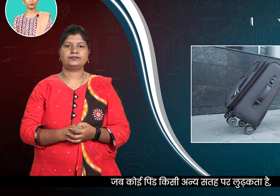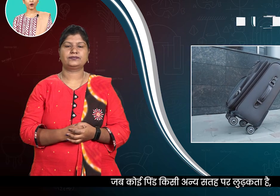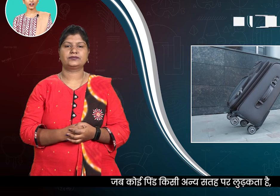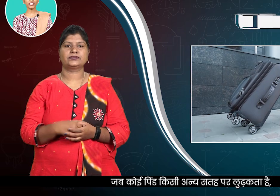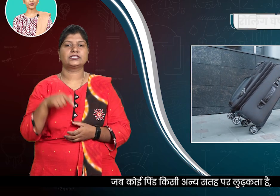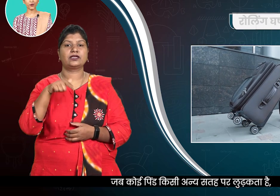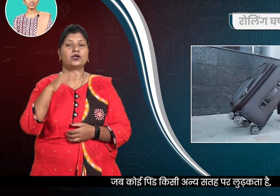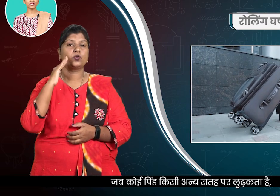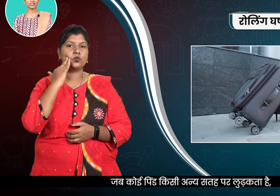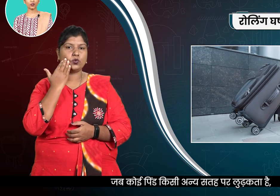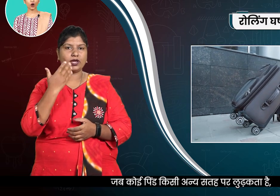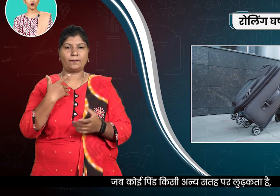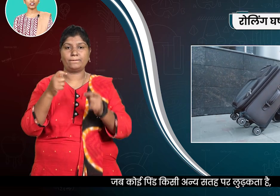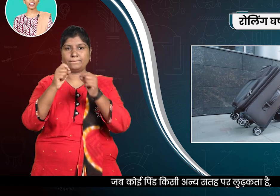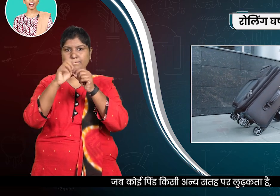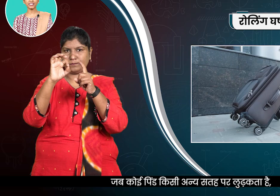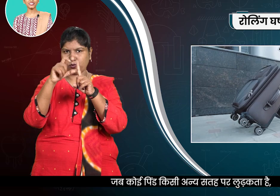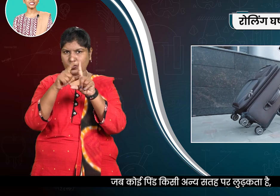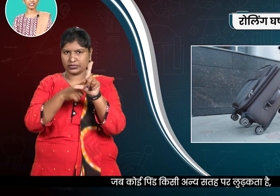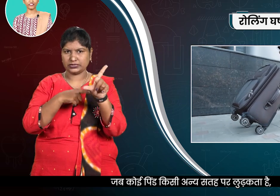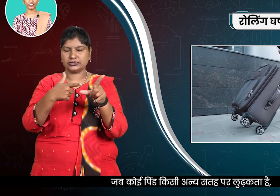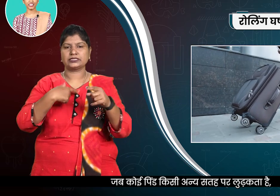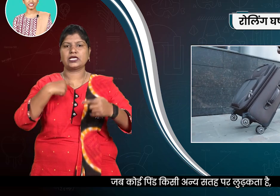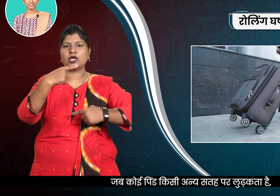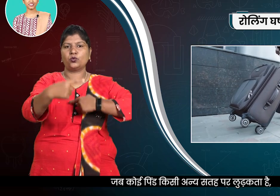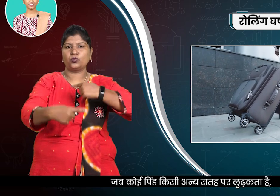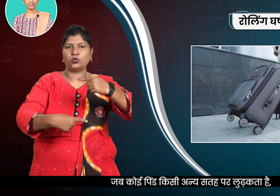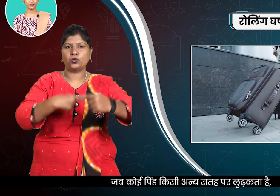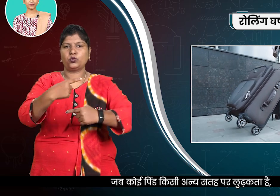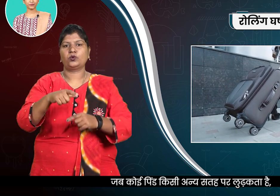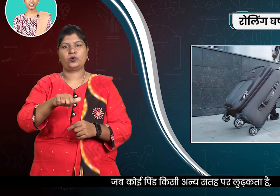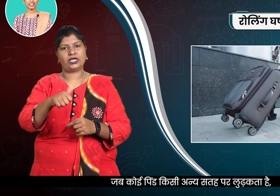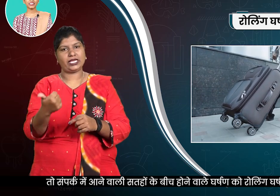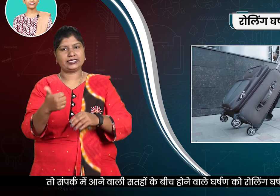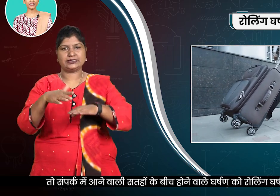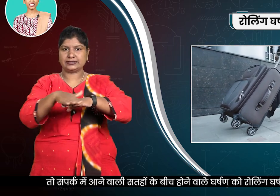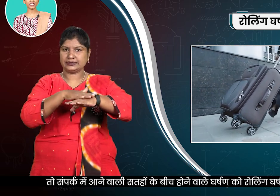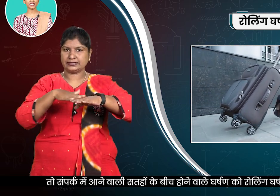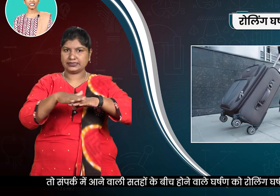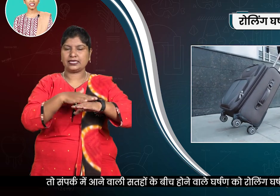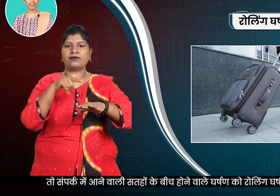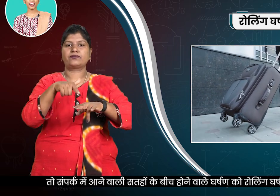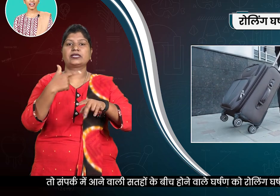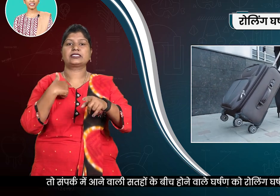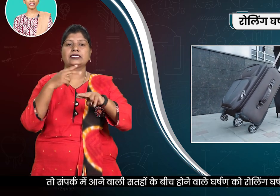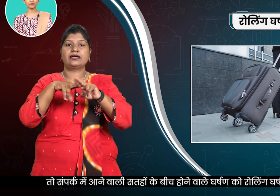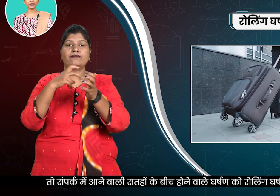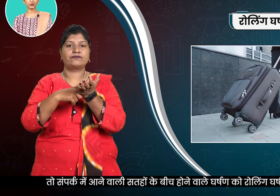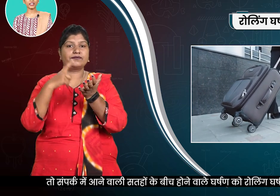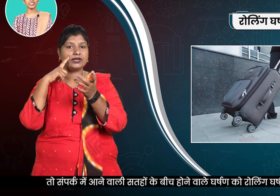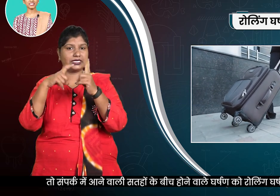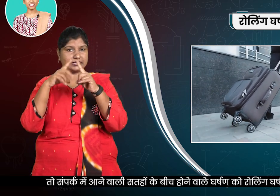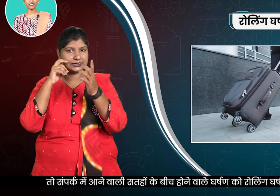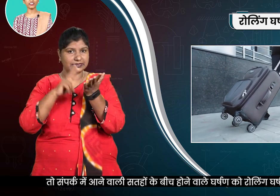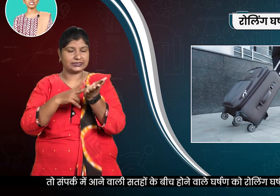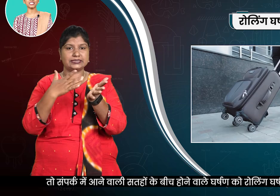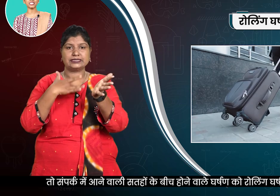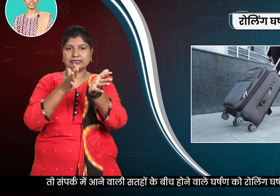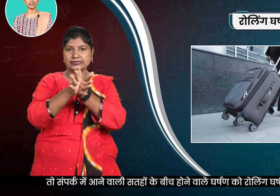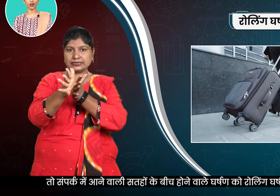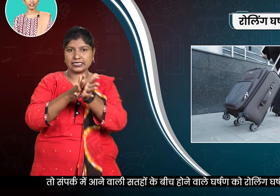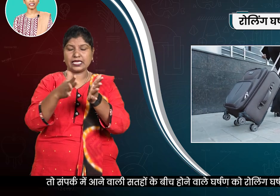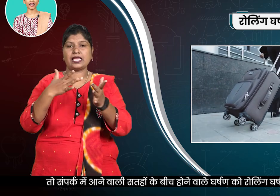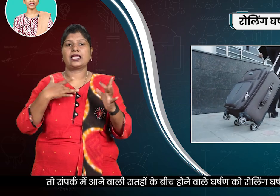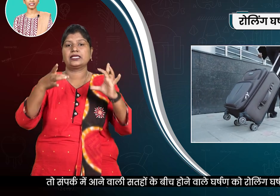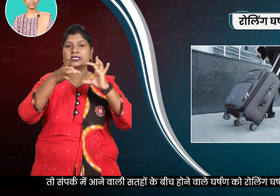जब कोई सर्फेस किसी अन्य सतव पर लुड़कता है तो संपर्ख में आने वाली सतव के बीच होने वाले